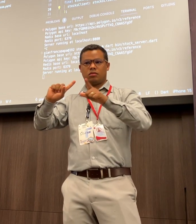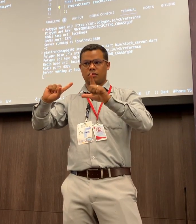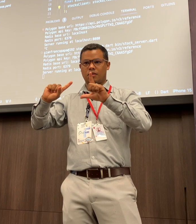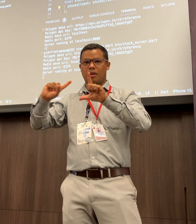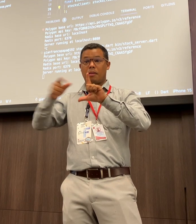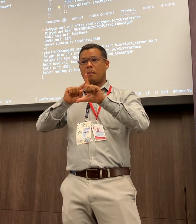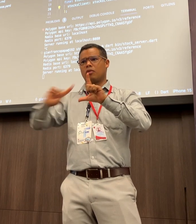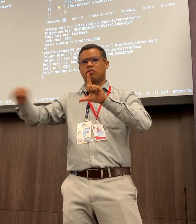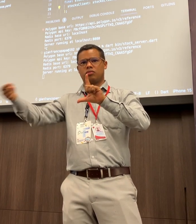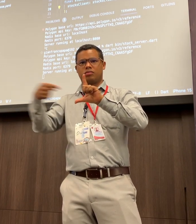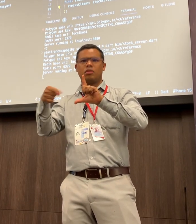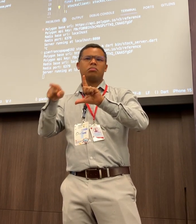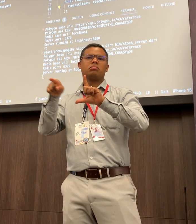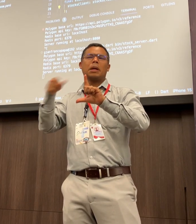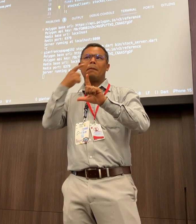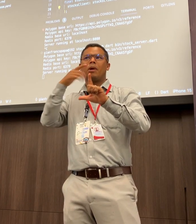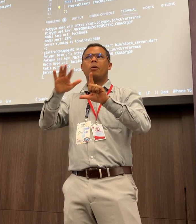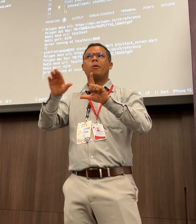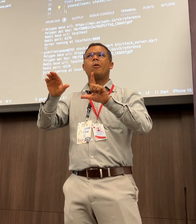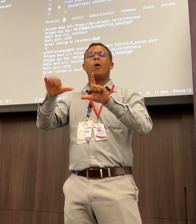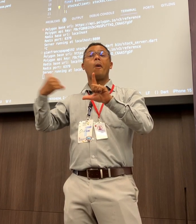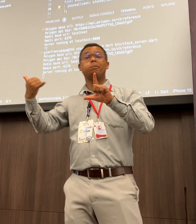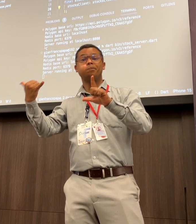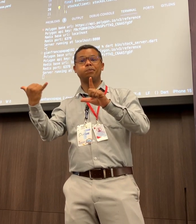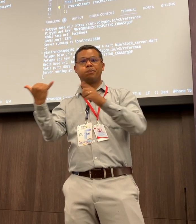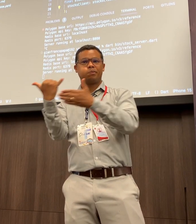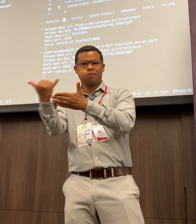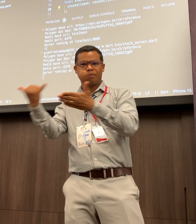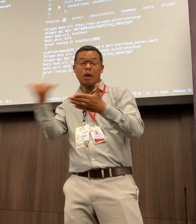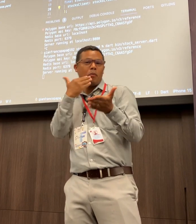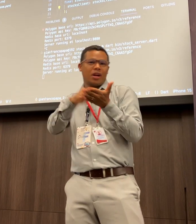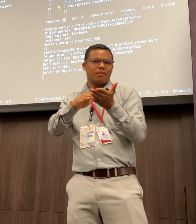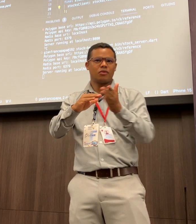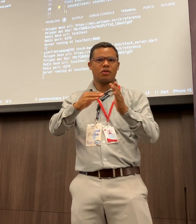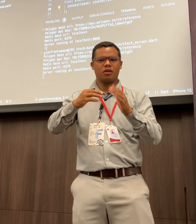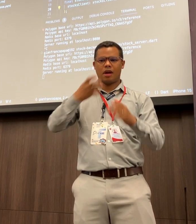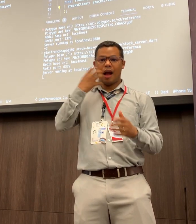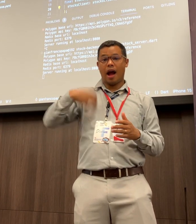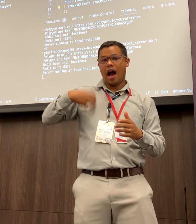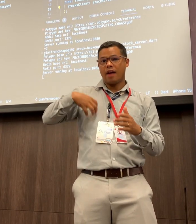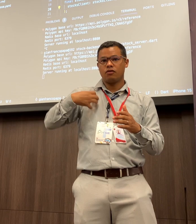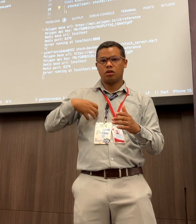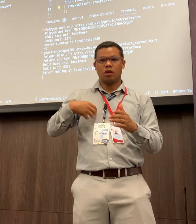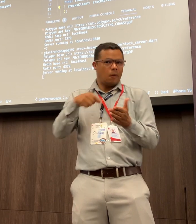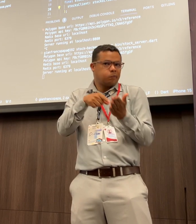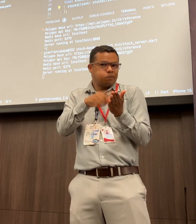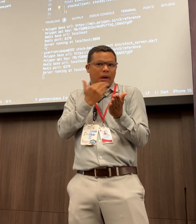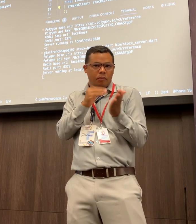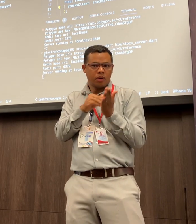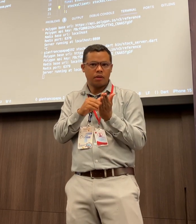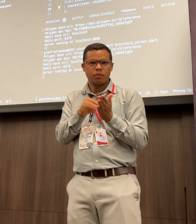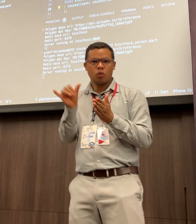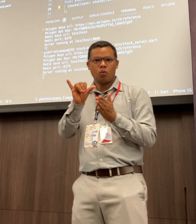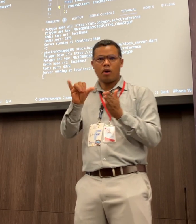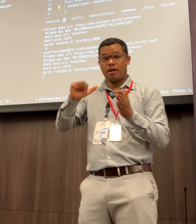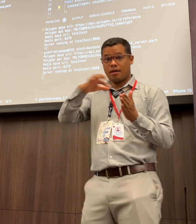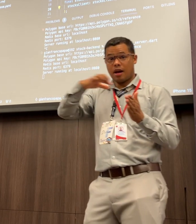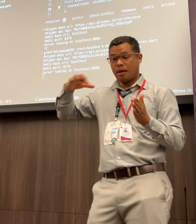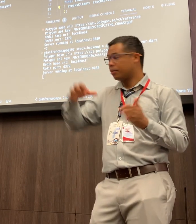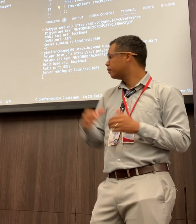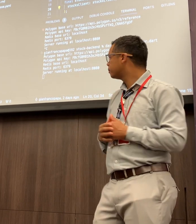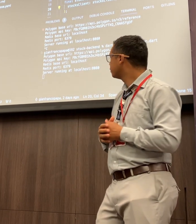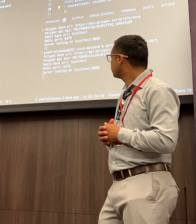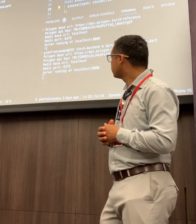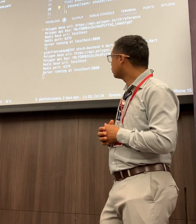aplicación de stocks como la que tenemos en iPhone, por ejemplo. Y bueno, la idea es que justamente como